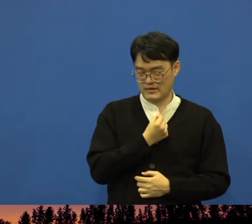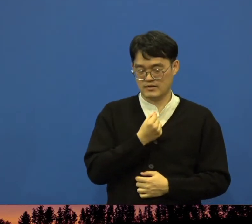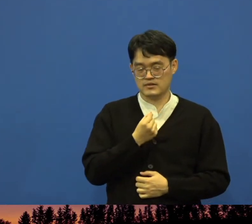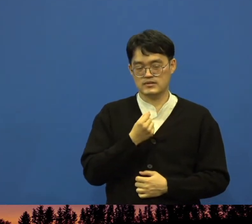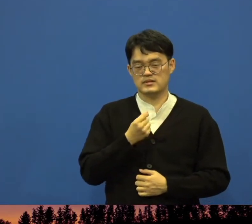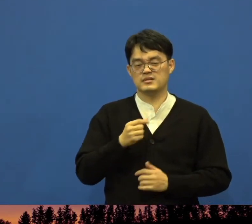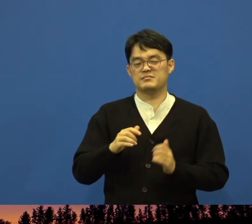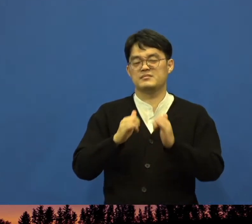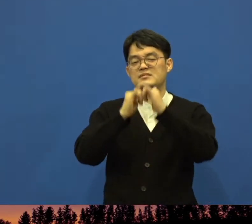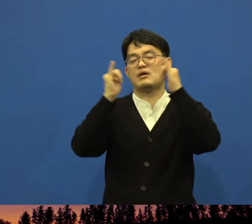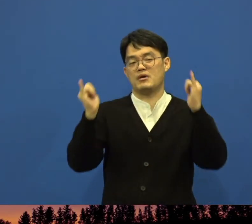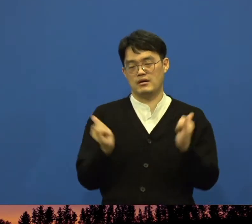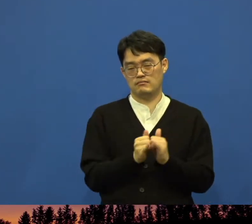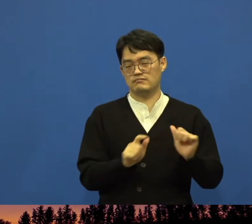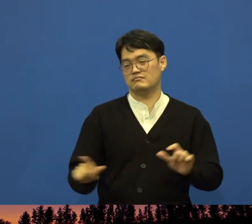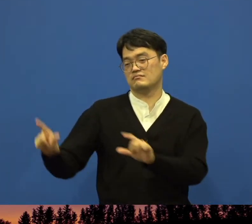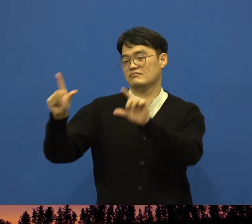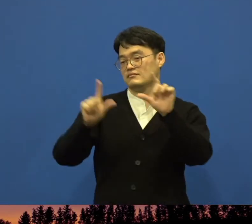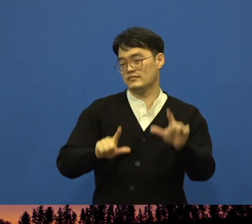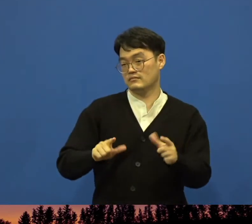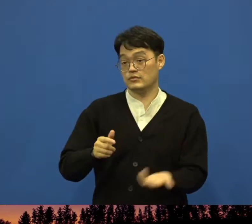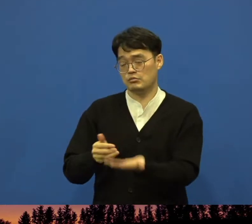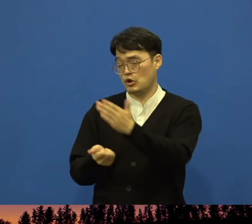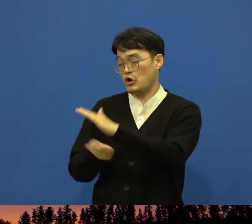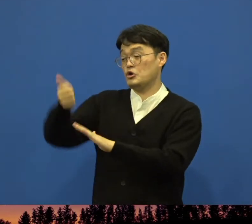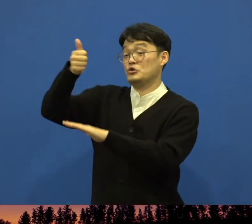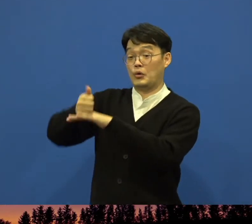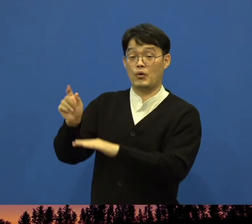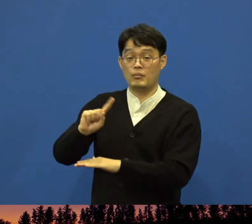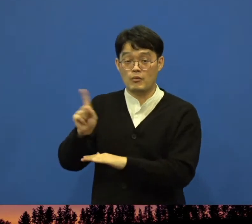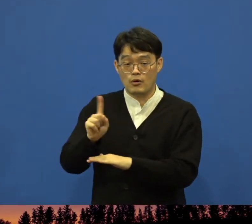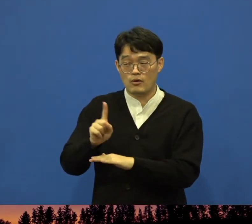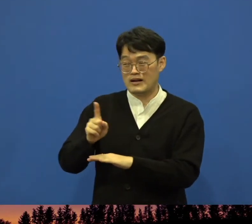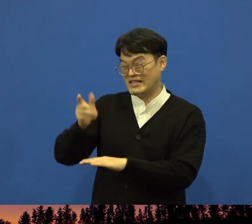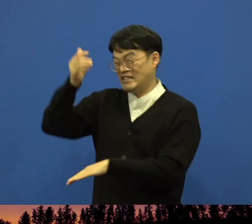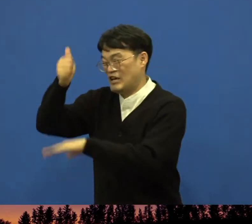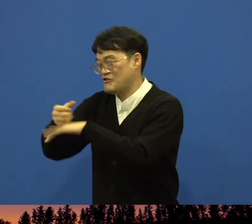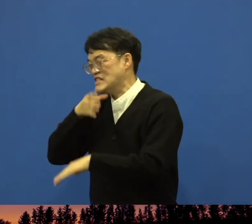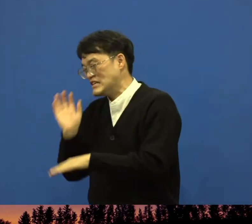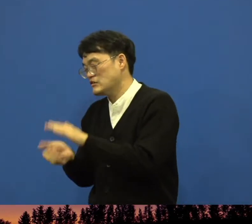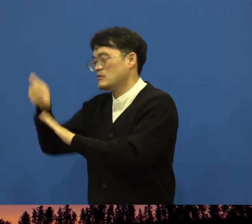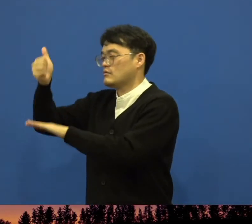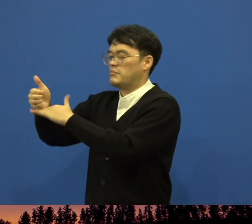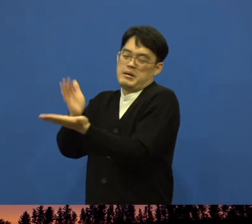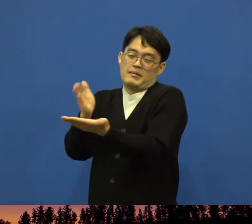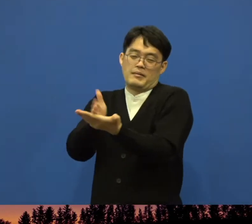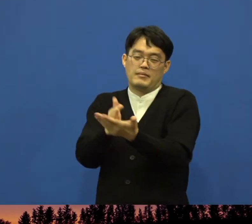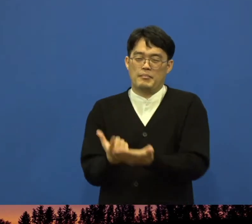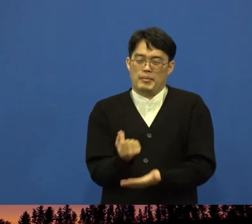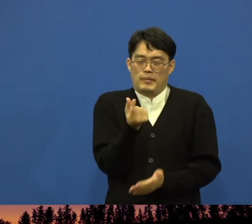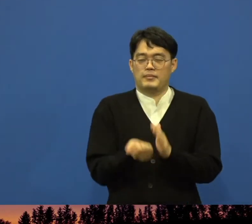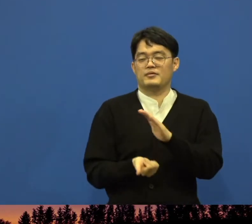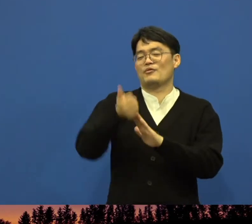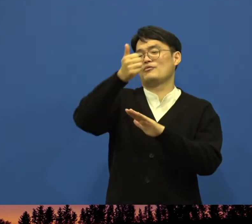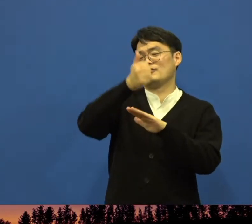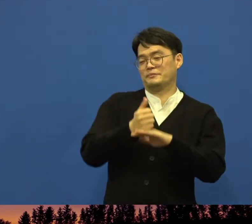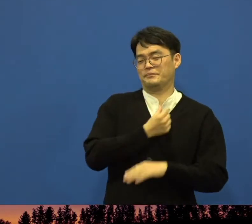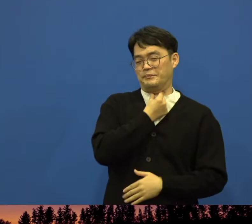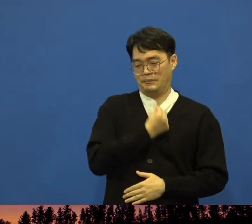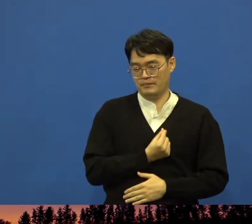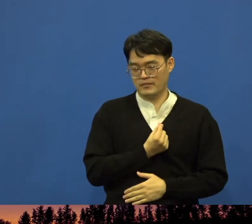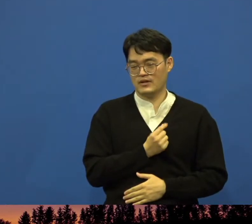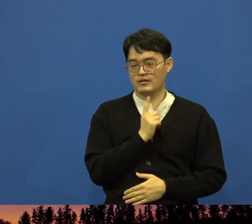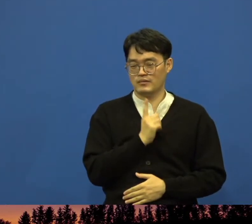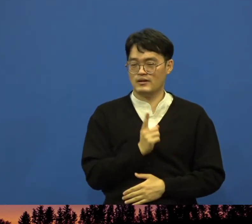그래서 이렇게 성공도 뭐예요? 빨리 성공해야 되겠다는 거잖아요. 그러면 속도에 놓치게 되고